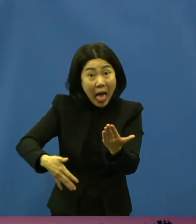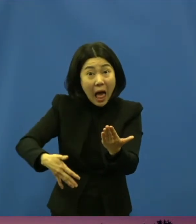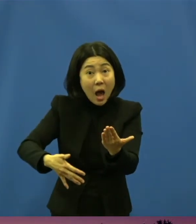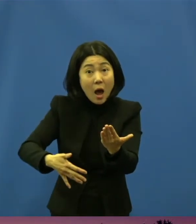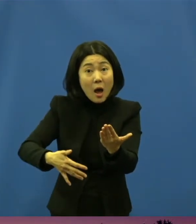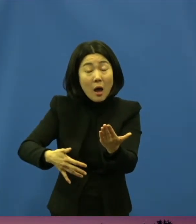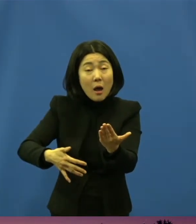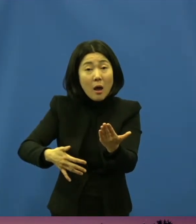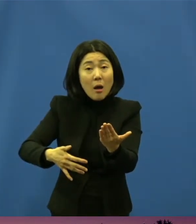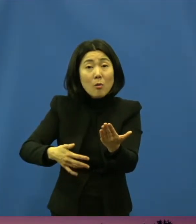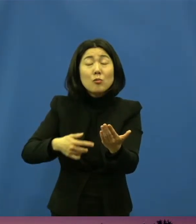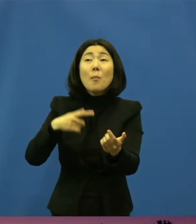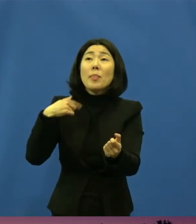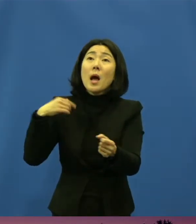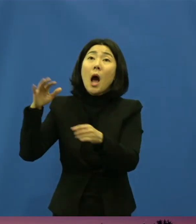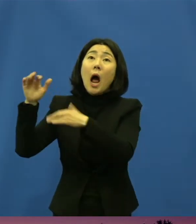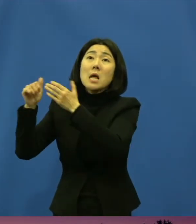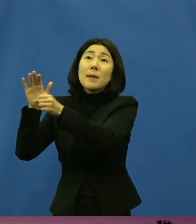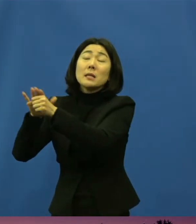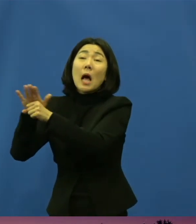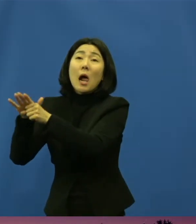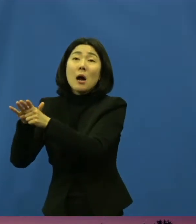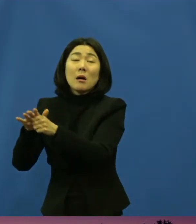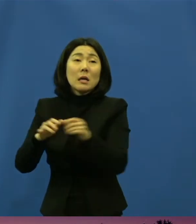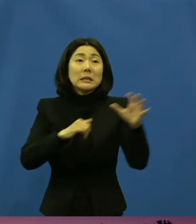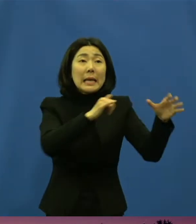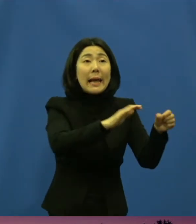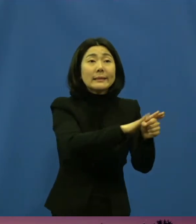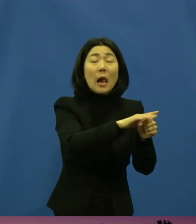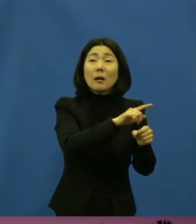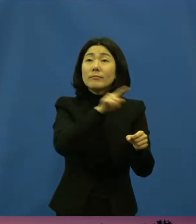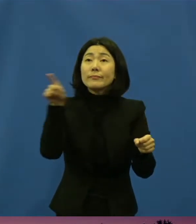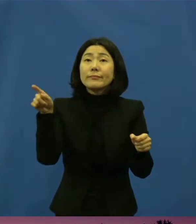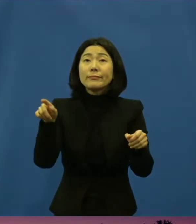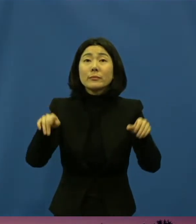세상을 진리로 인도하려면 우리가 하나님의 말씀에 사로잡혀야 돼요.